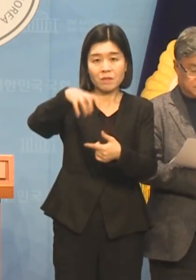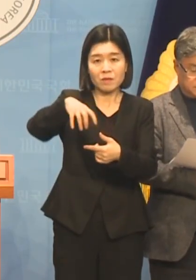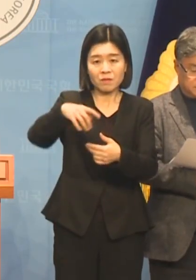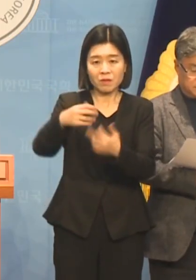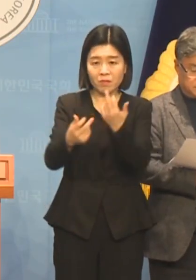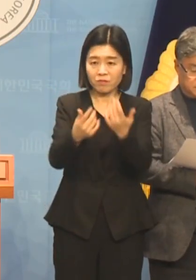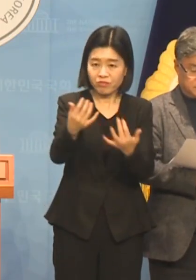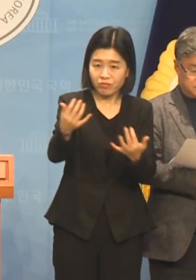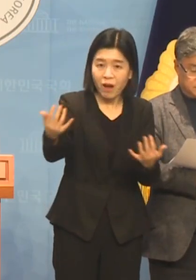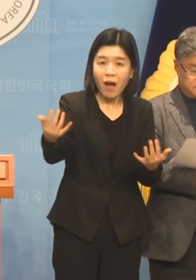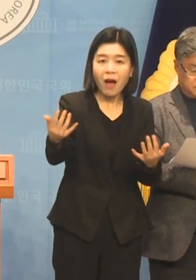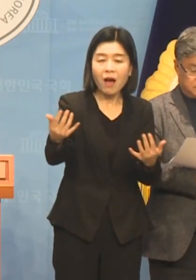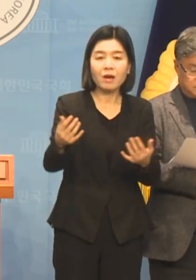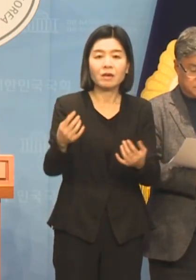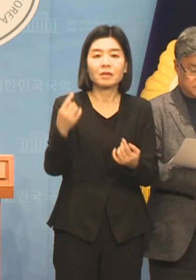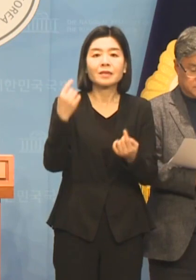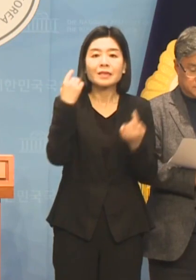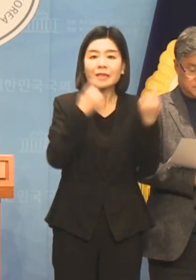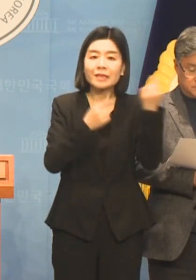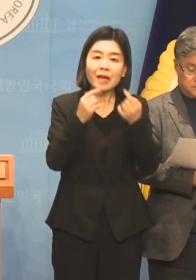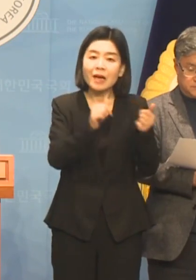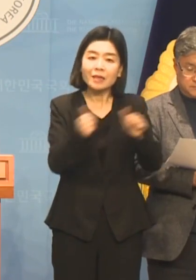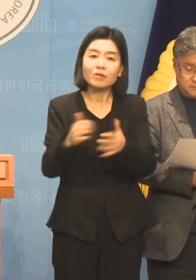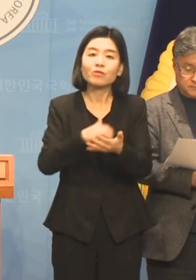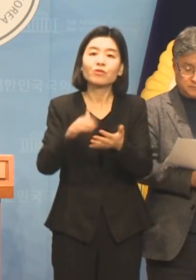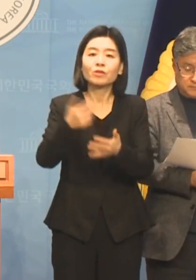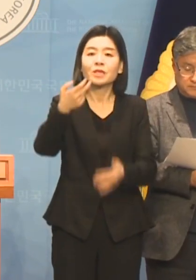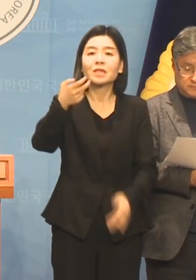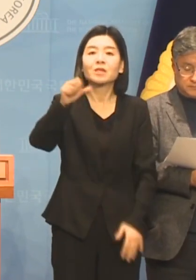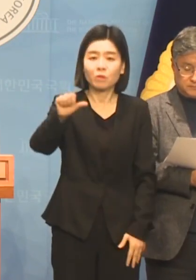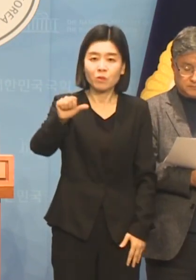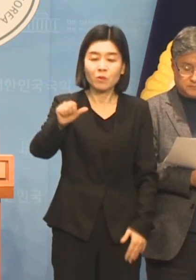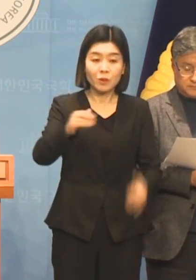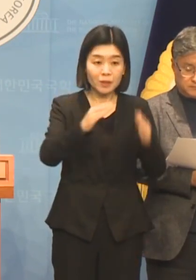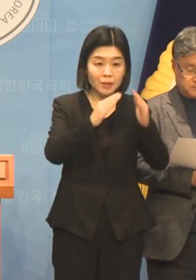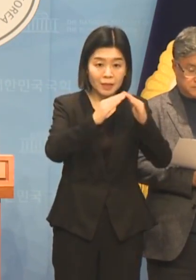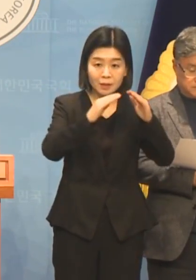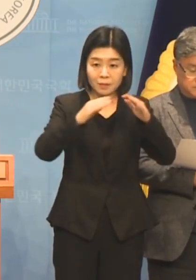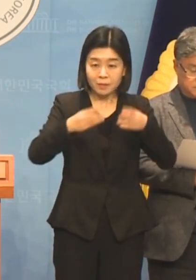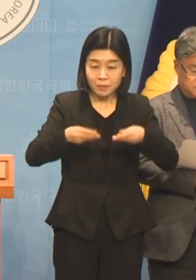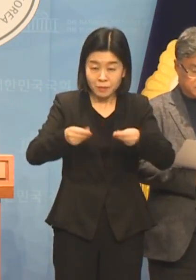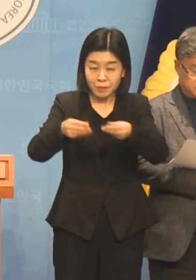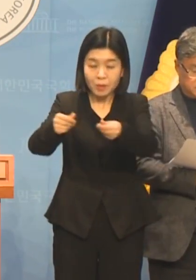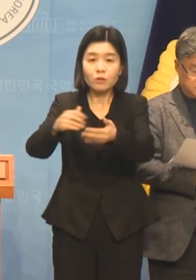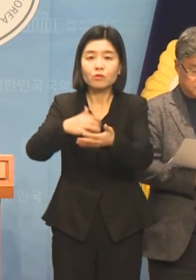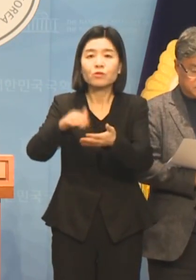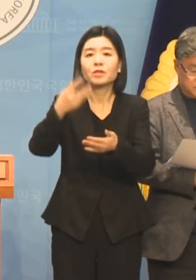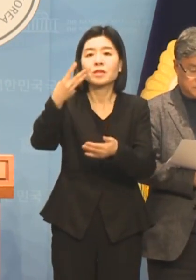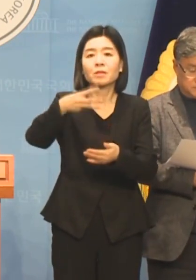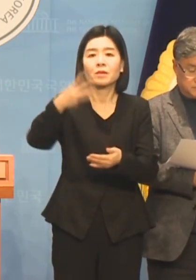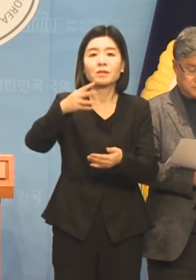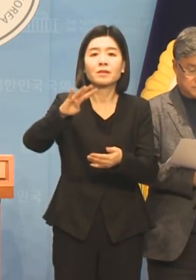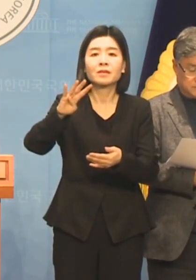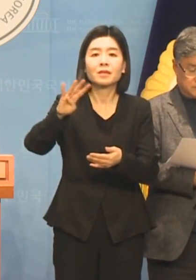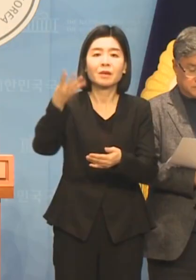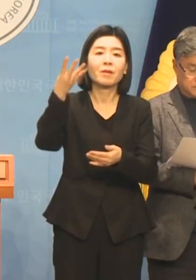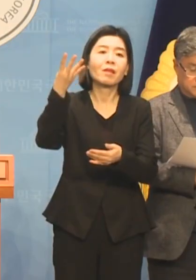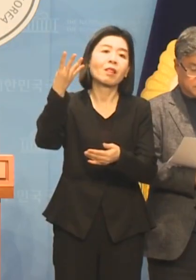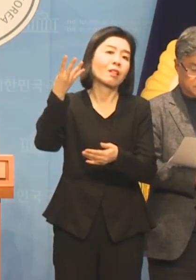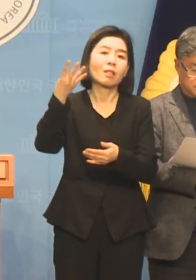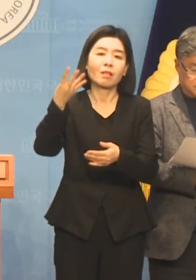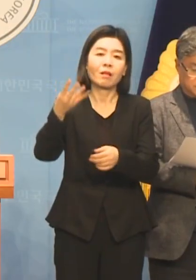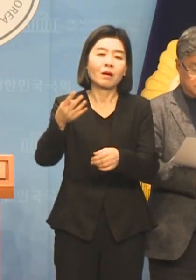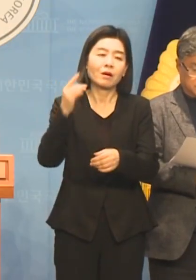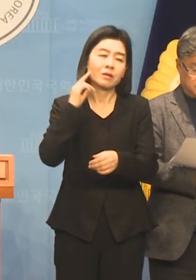산불은 75명의 사상자를 내고 주택 3,400여 채가 전소된 역대 최악의